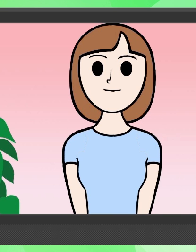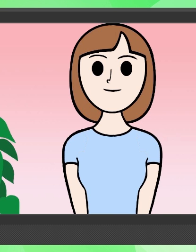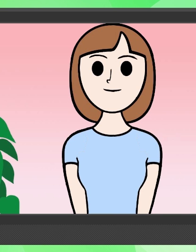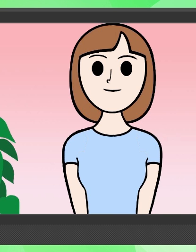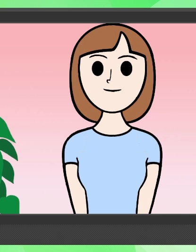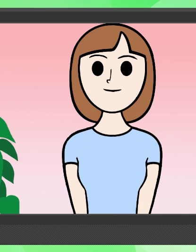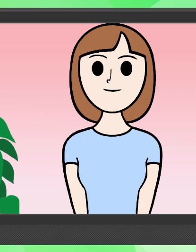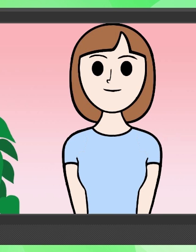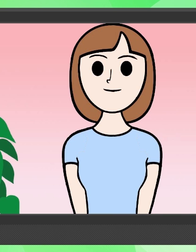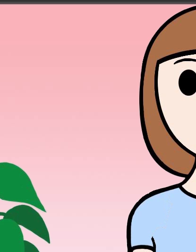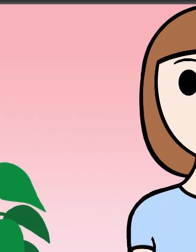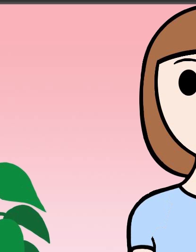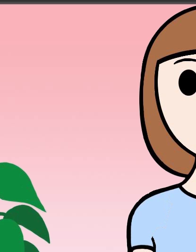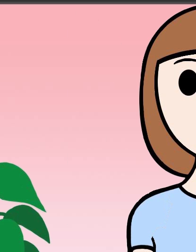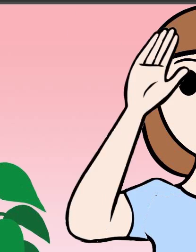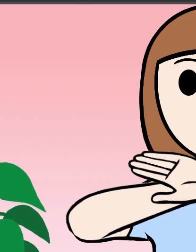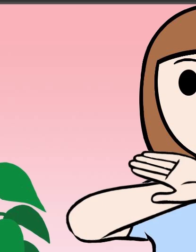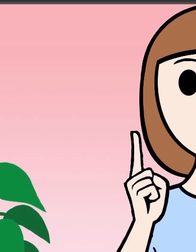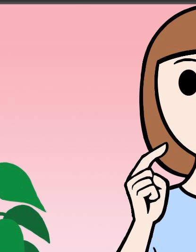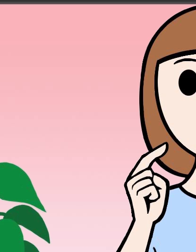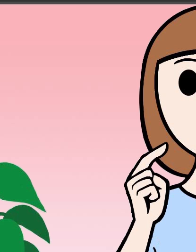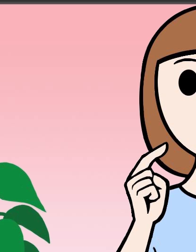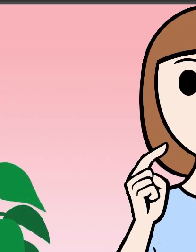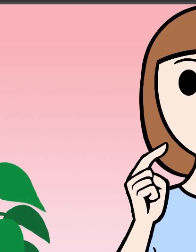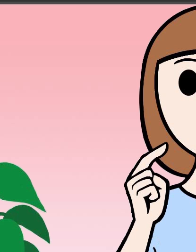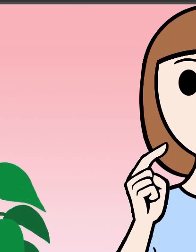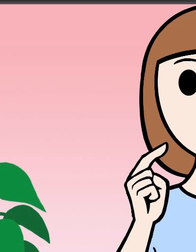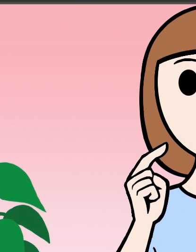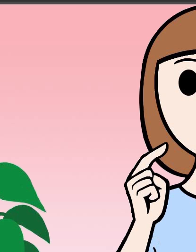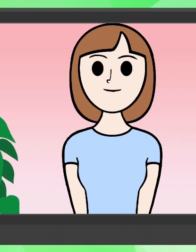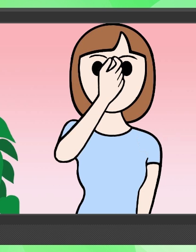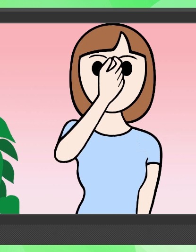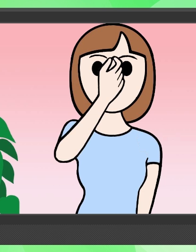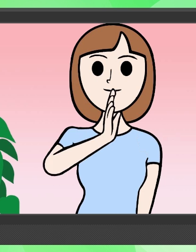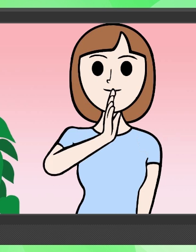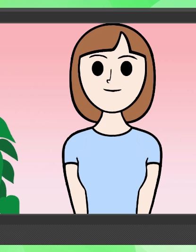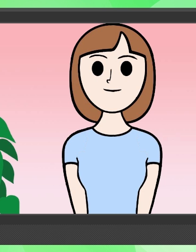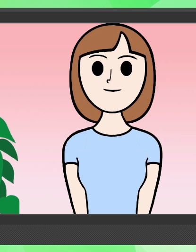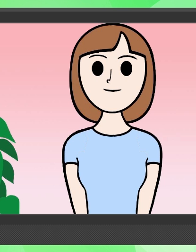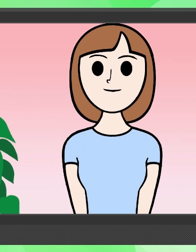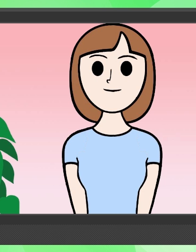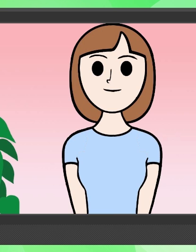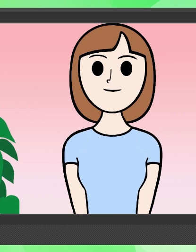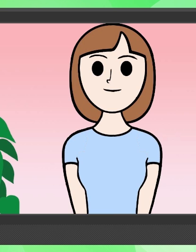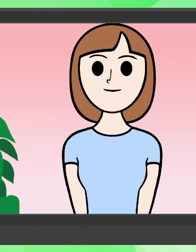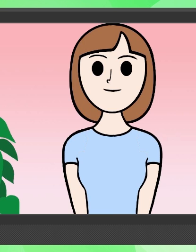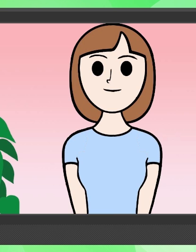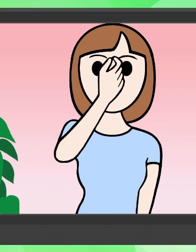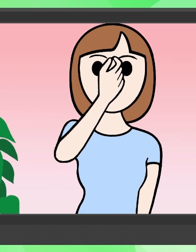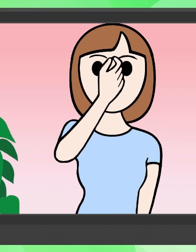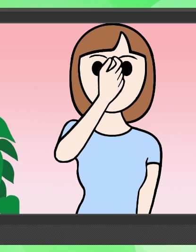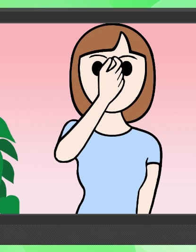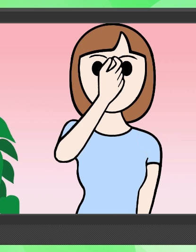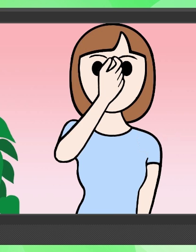み合わせ。いくわよ。こんばんは。ごめんなさい。これは、